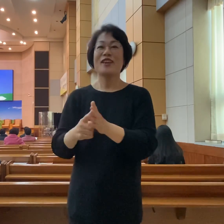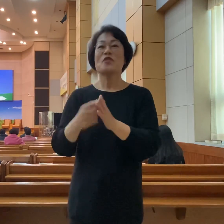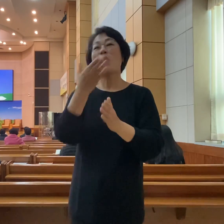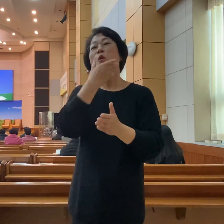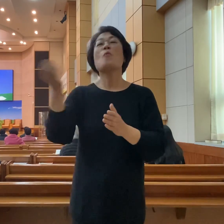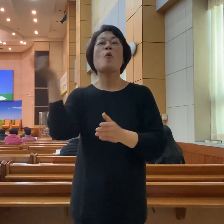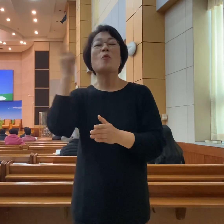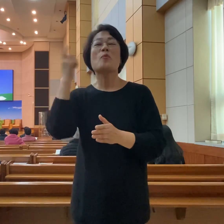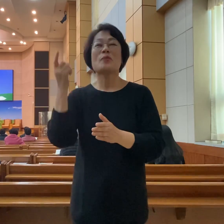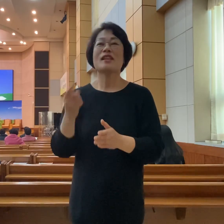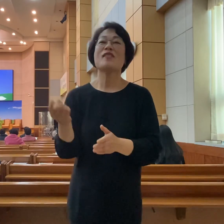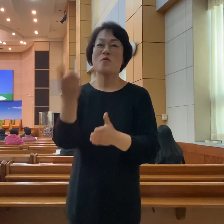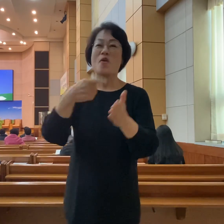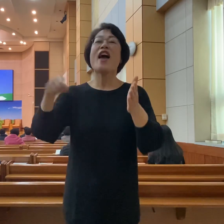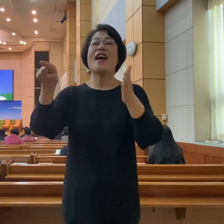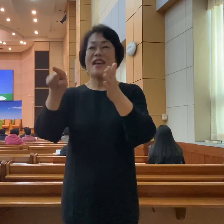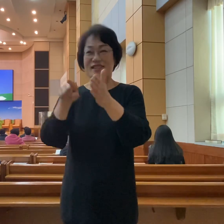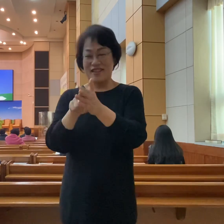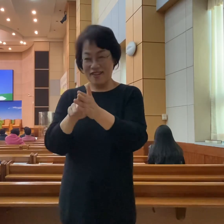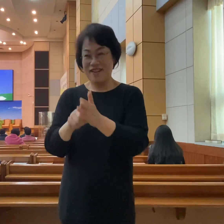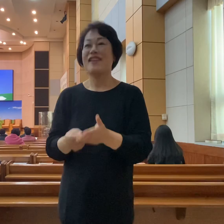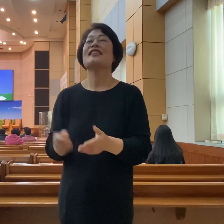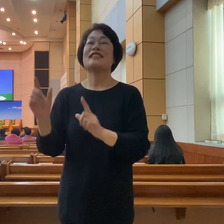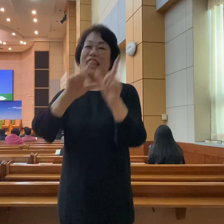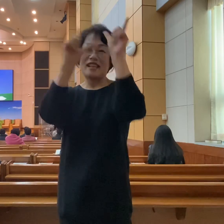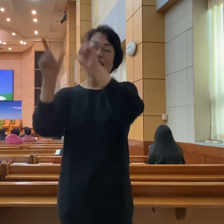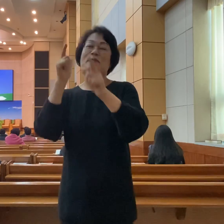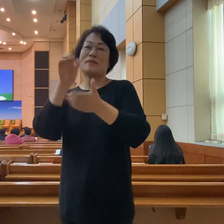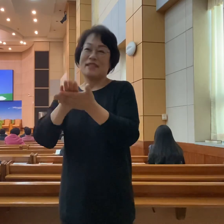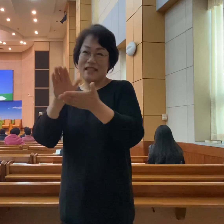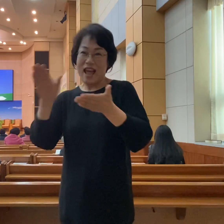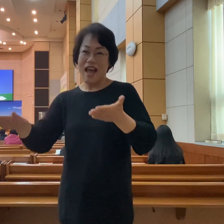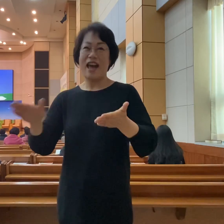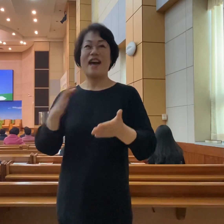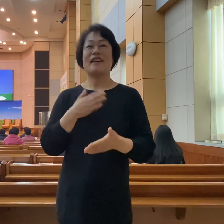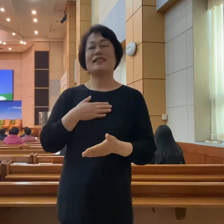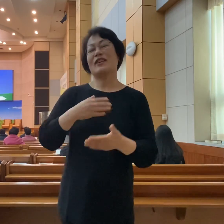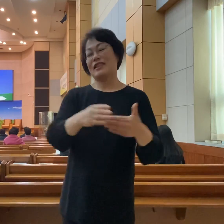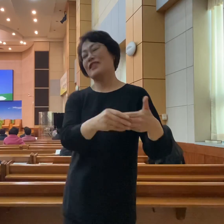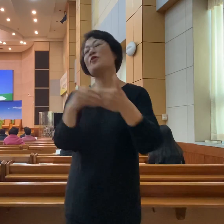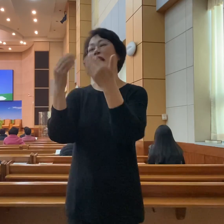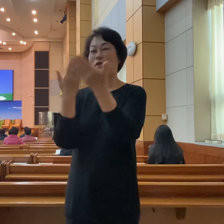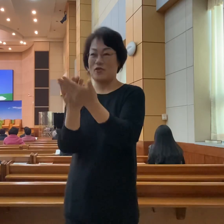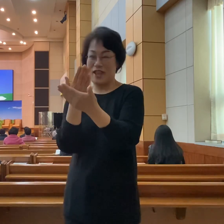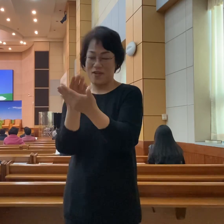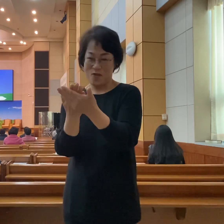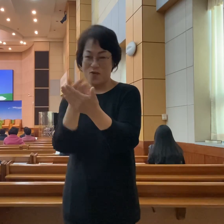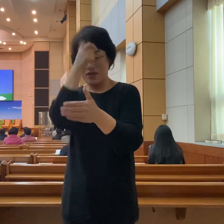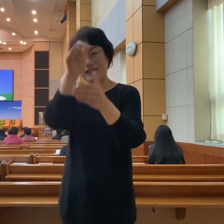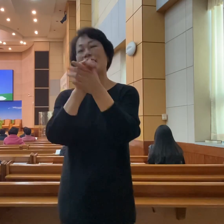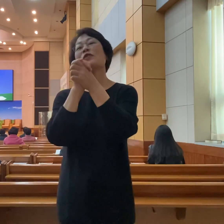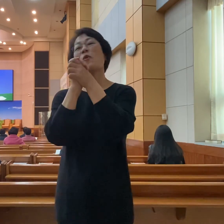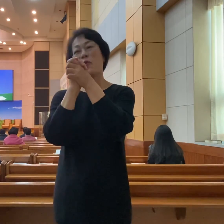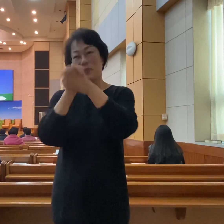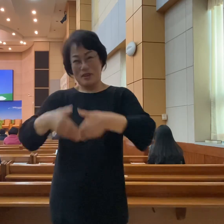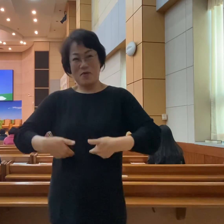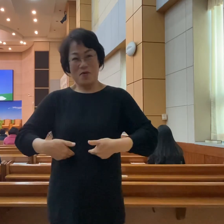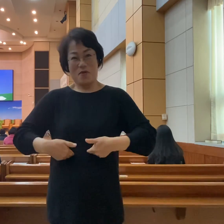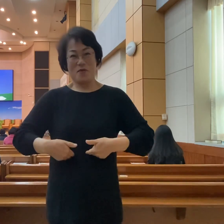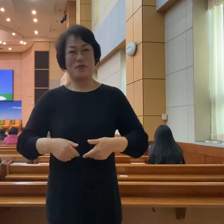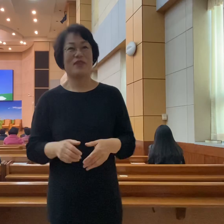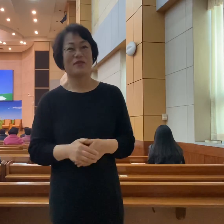하나님의 이름을 위해서 하나님의 영광을 위해서 하나님 인도해 주십시오 라고 기도하면